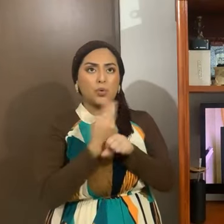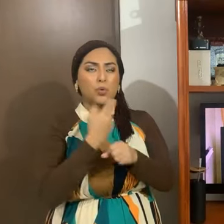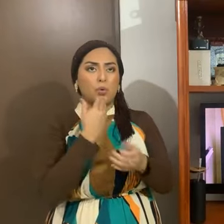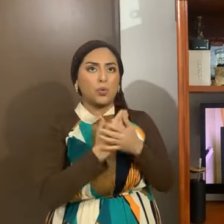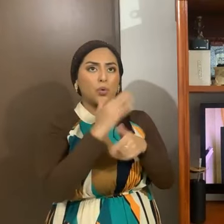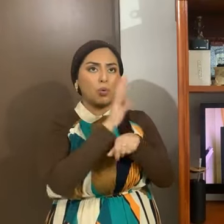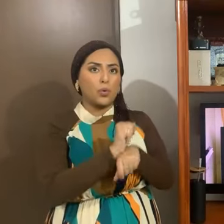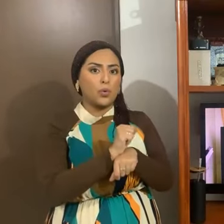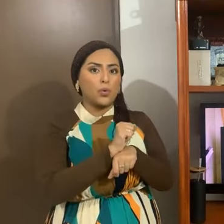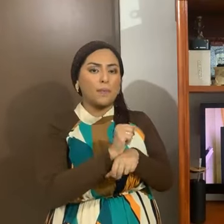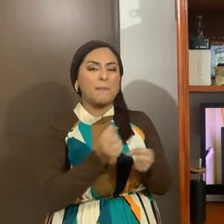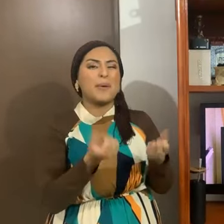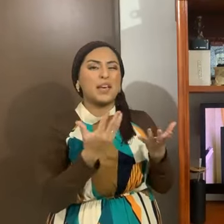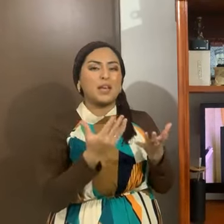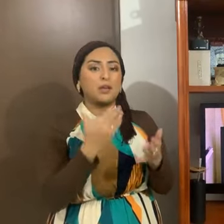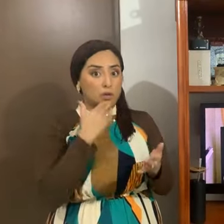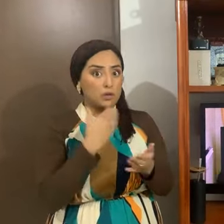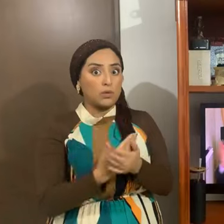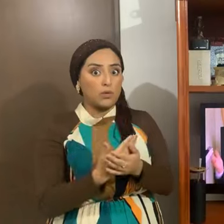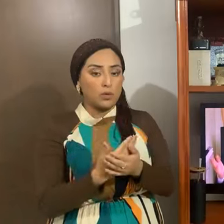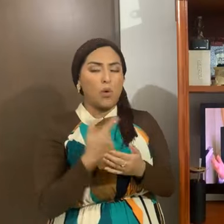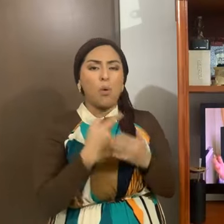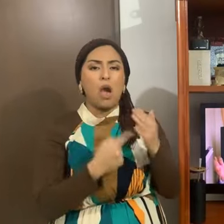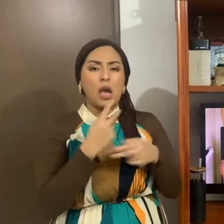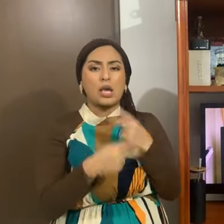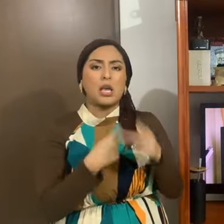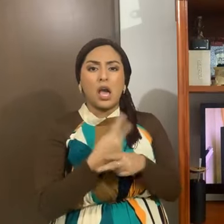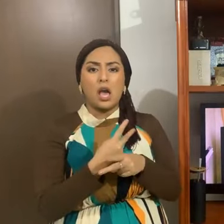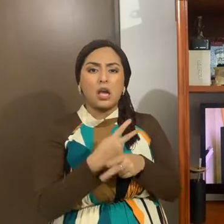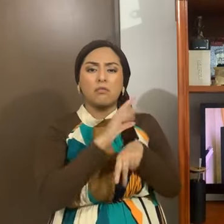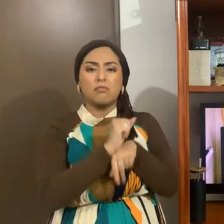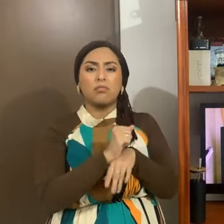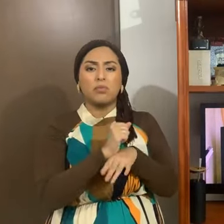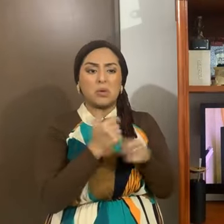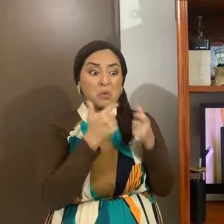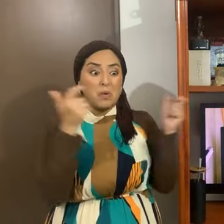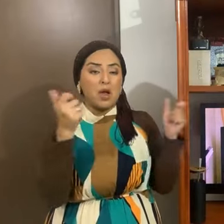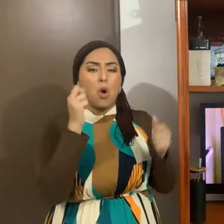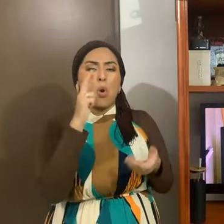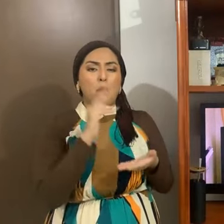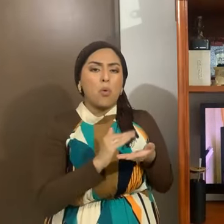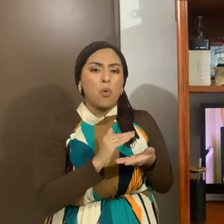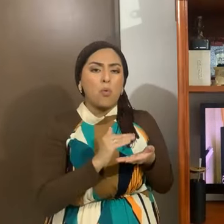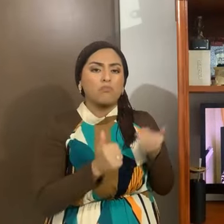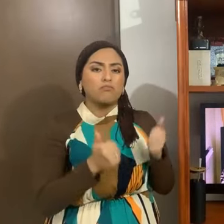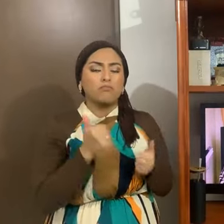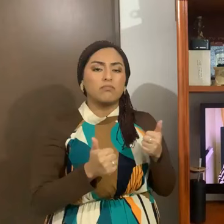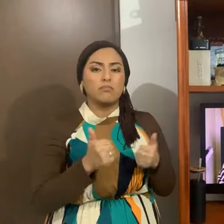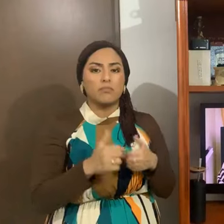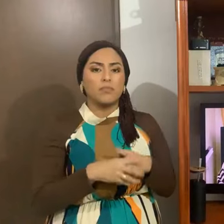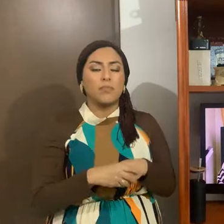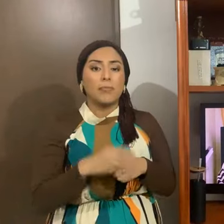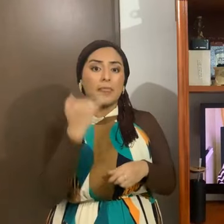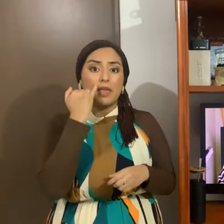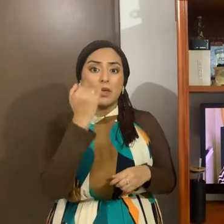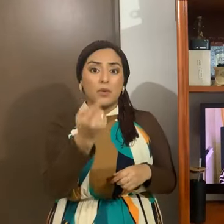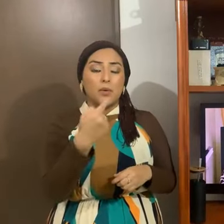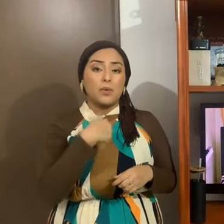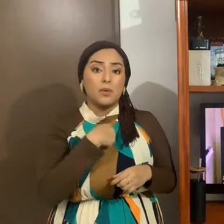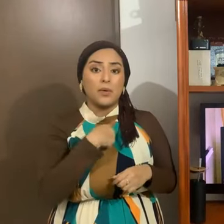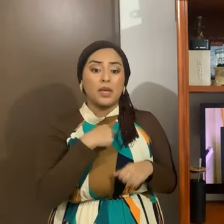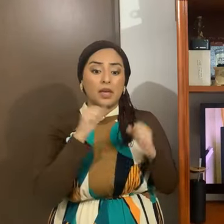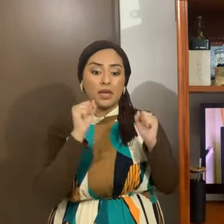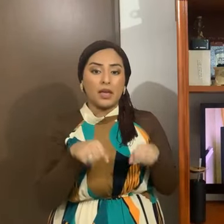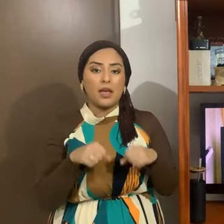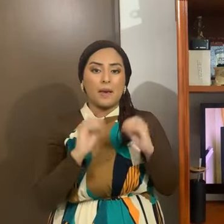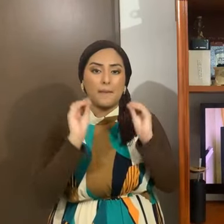Muchísimo. ¿Y qué tipo de hábito tiene que ser? ¿Un hábito muy grande o un hábito muy chiquito? Si nosotros